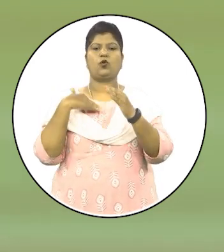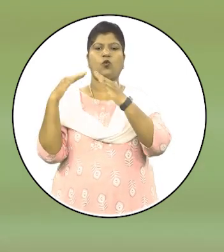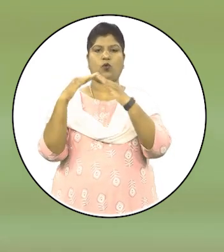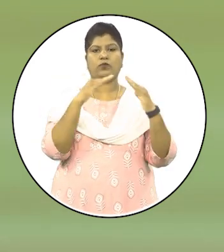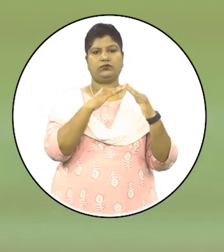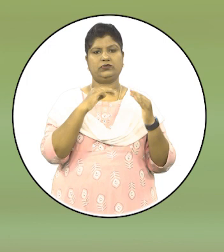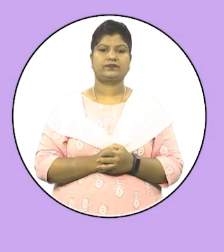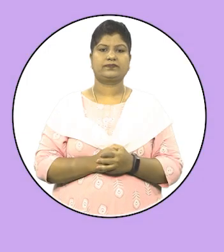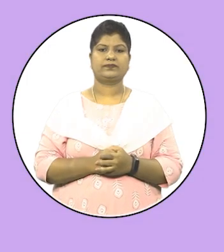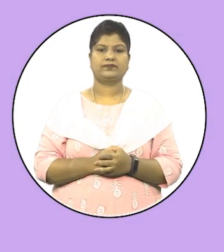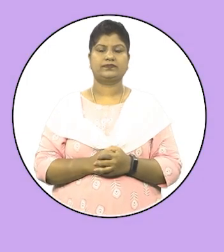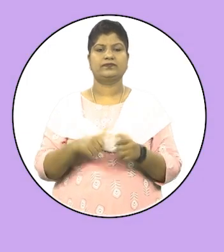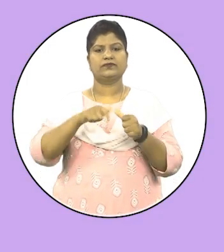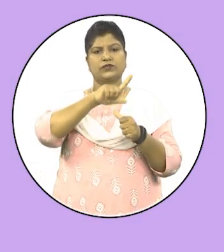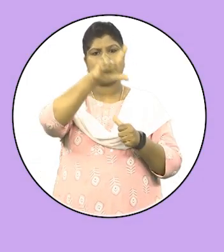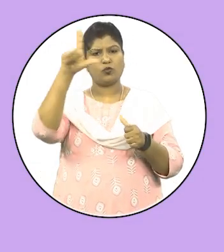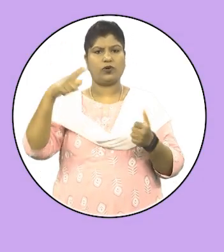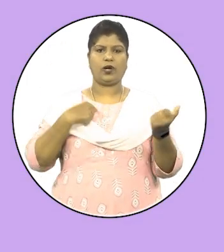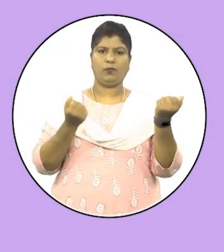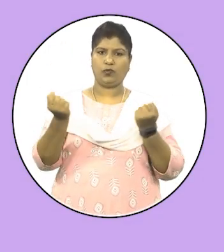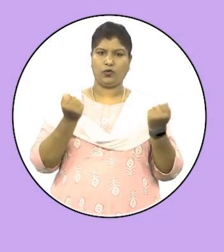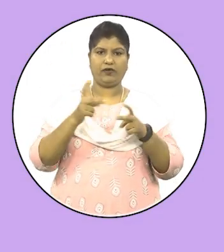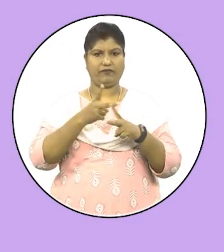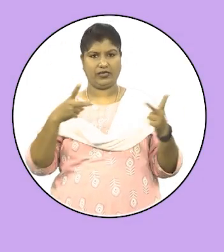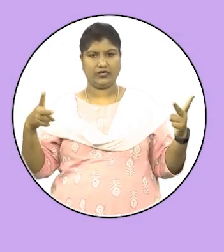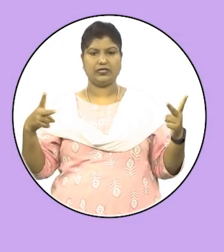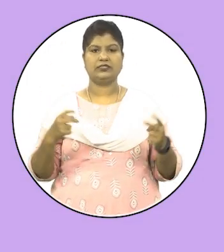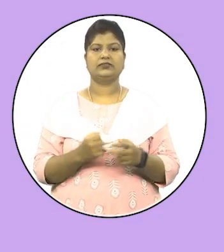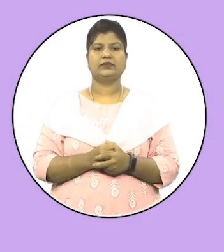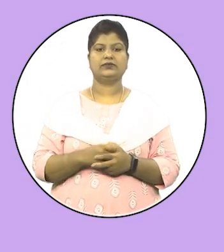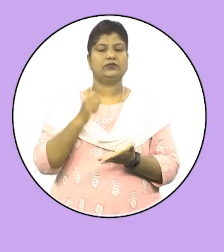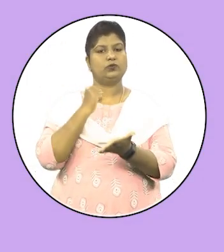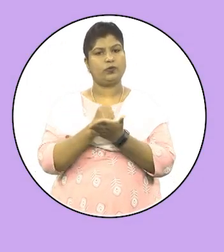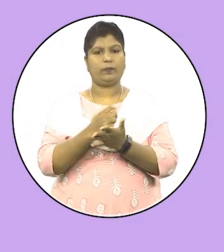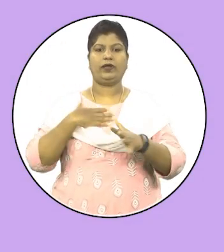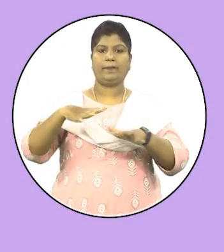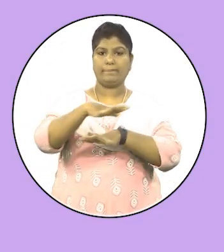का उपयोग करके प्रदूषण मानकों को पूरा करने के लिए